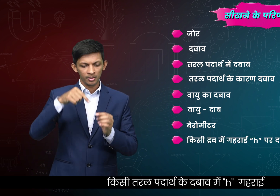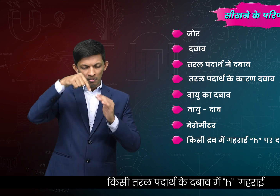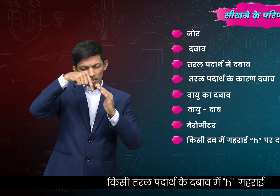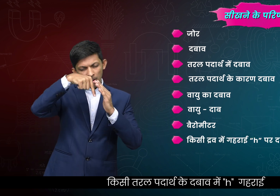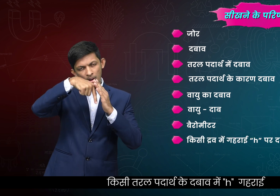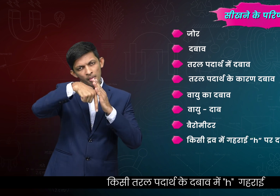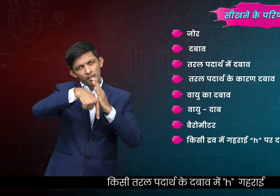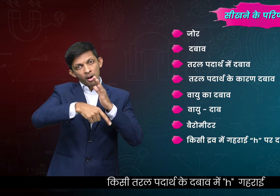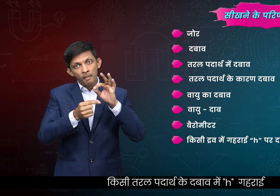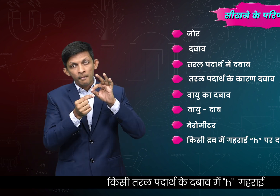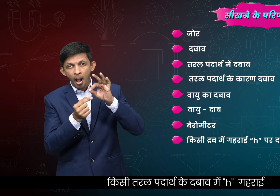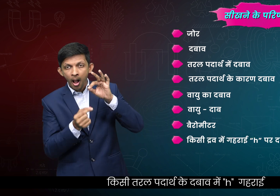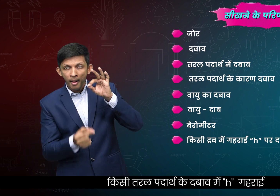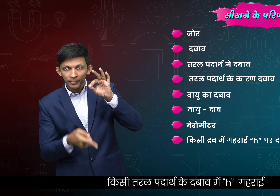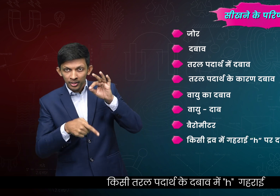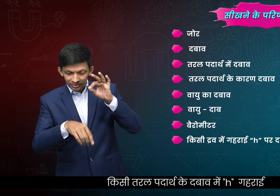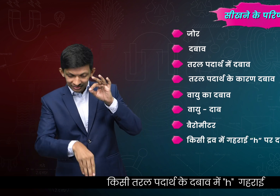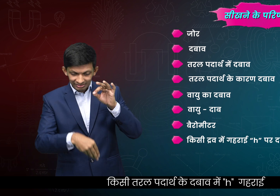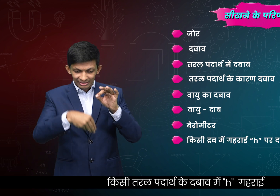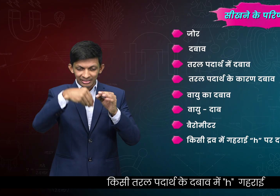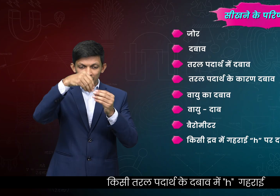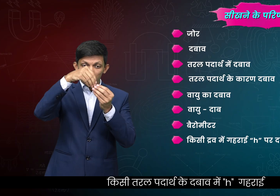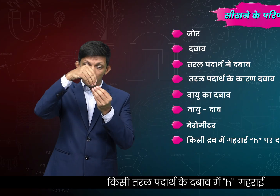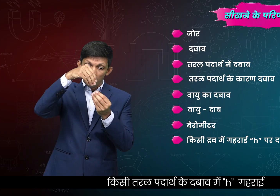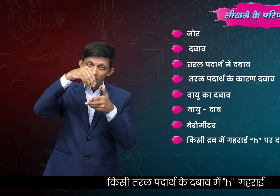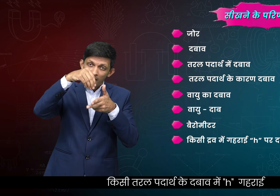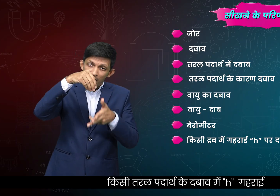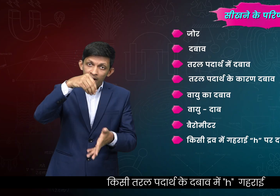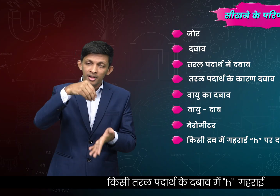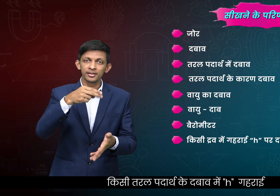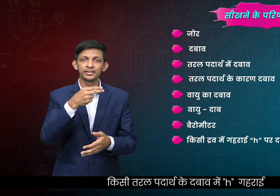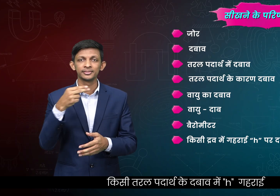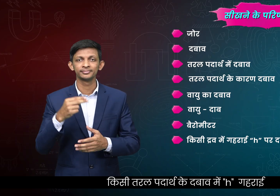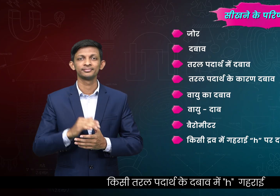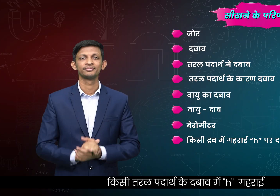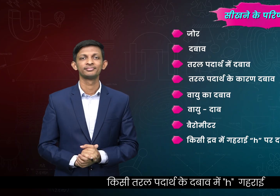किसी तरल पदार्थ के दबाव में h गहराई,